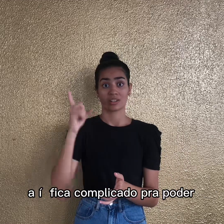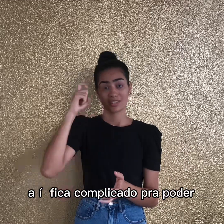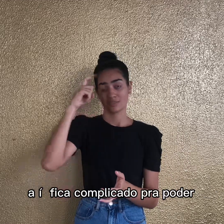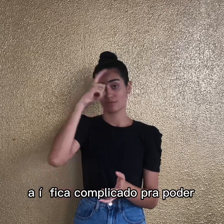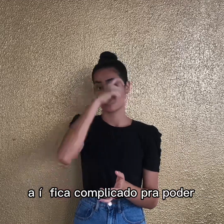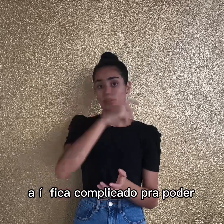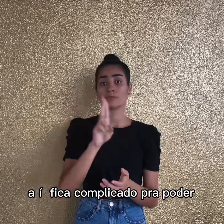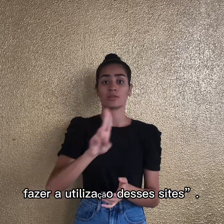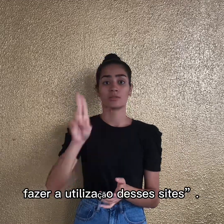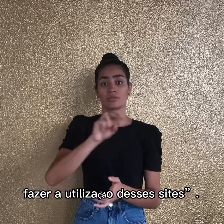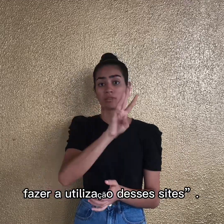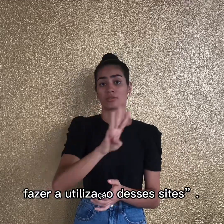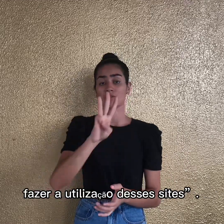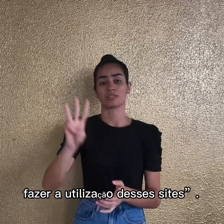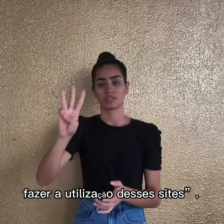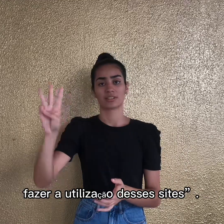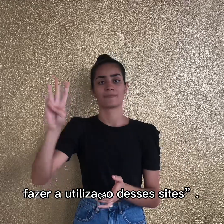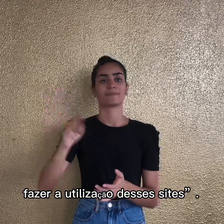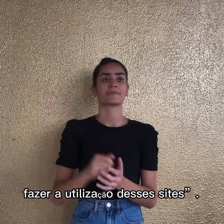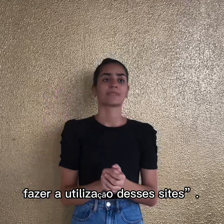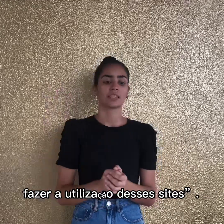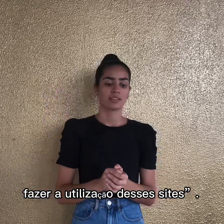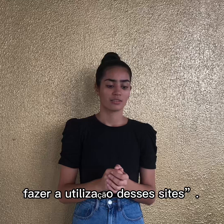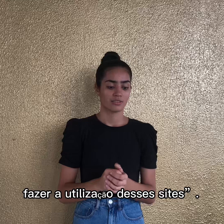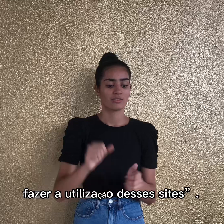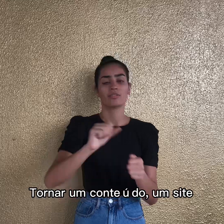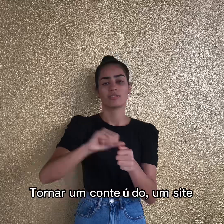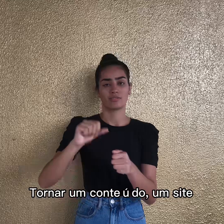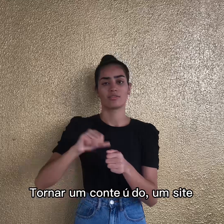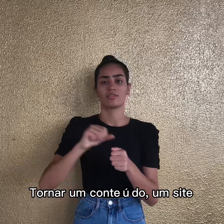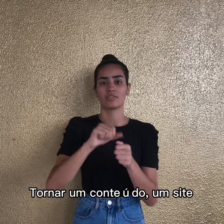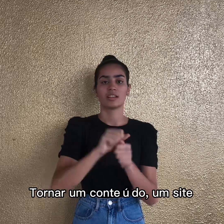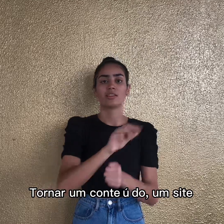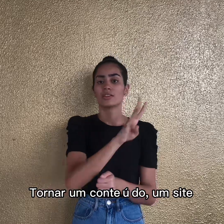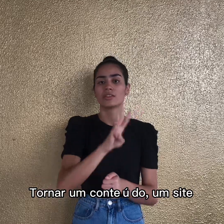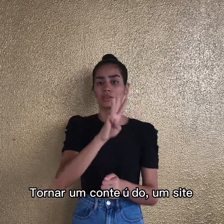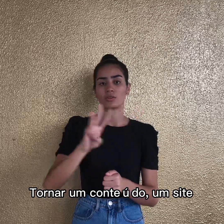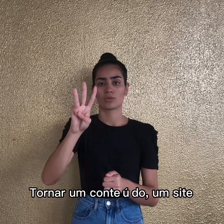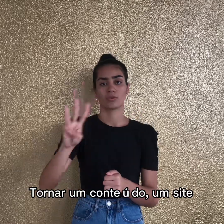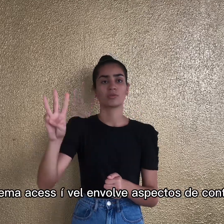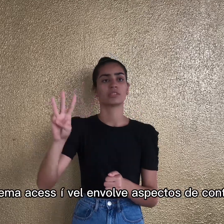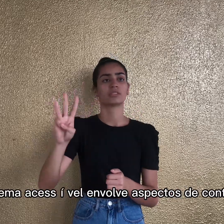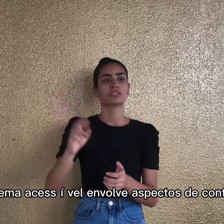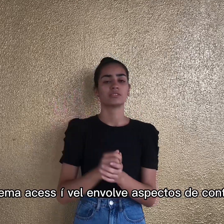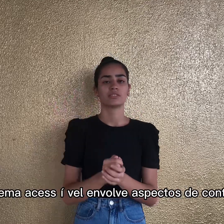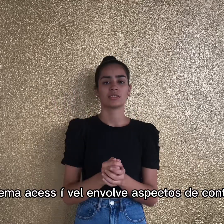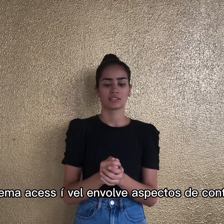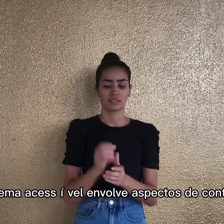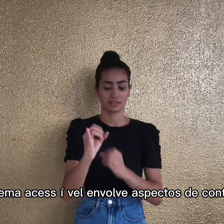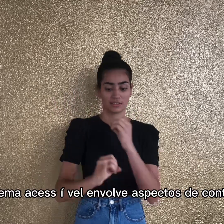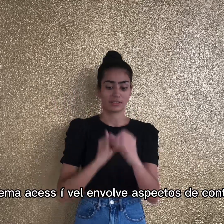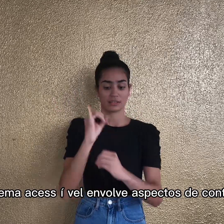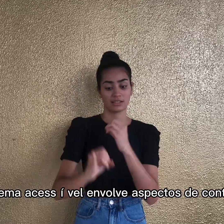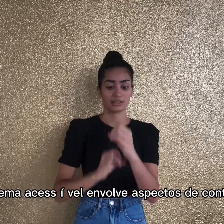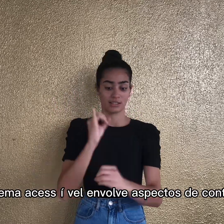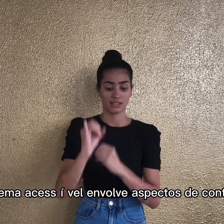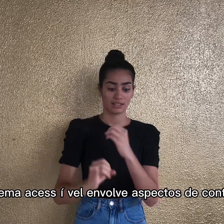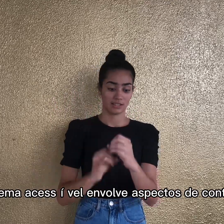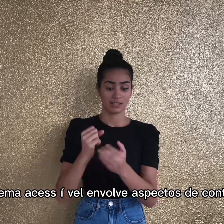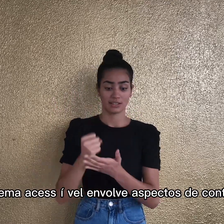para poder fazer a utilização desses sites. Tornar um conteúdo, um site ou sistema acessível envolve aspectos de